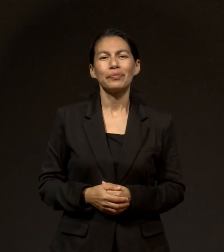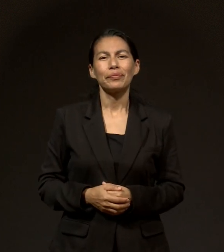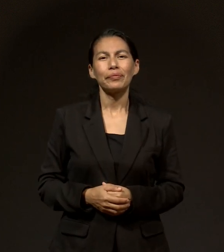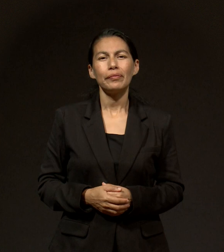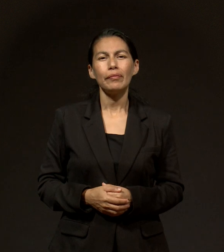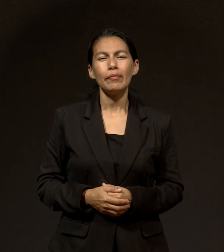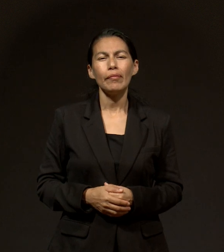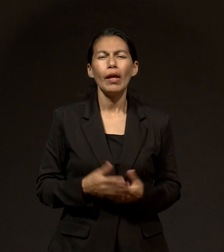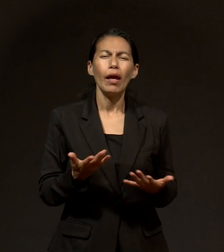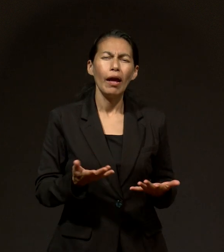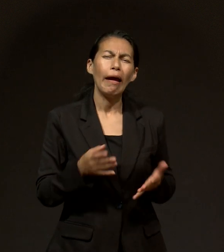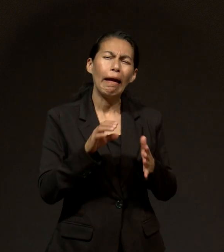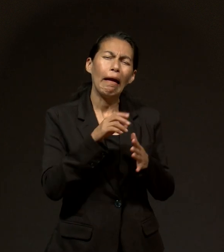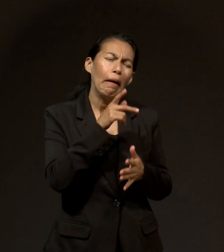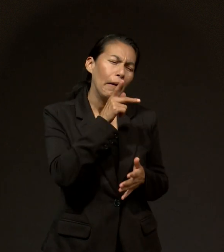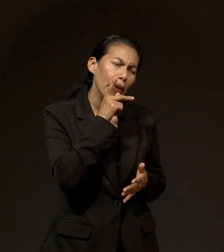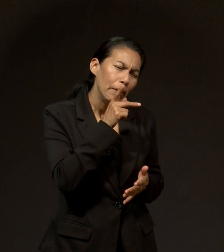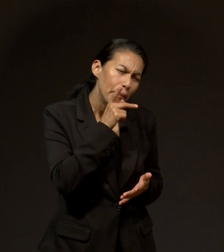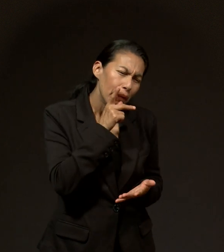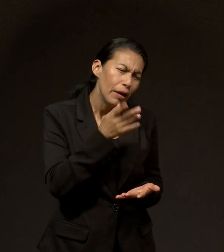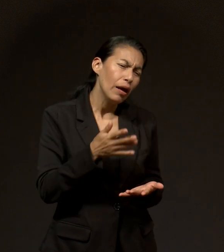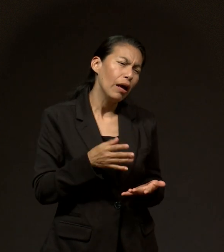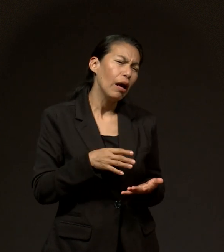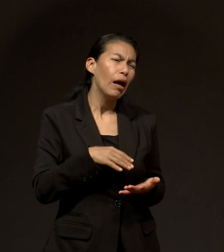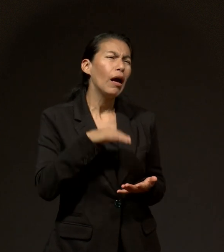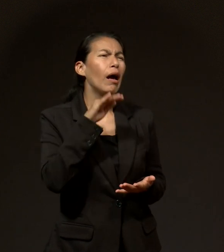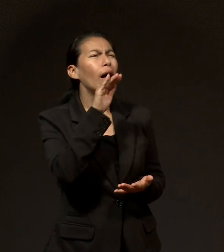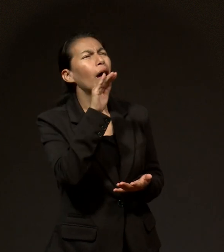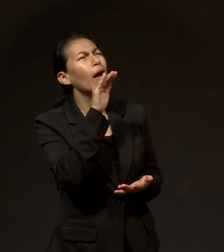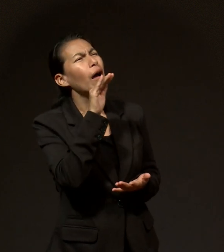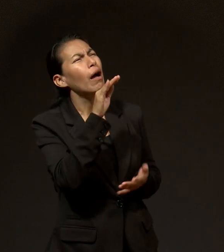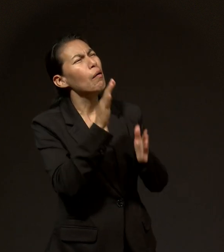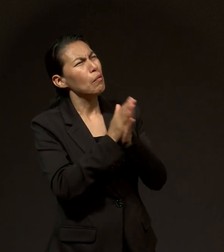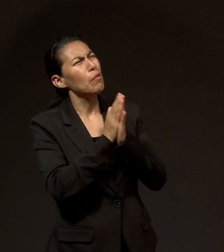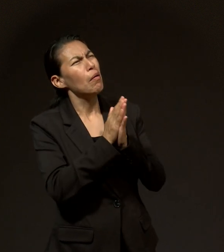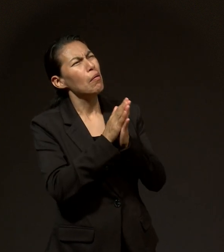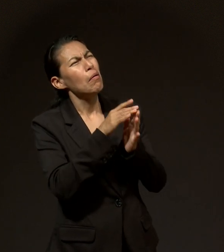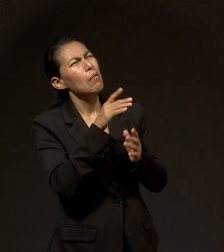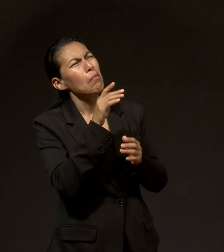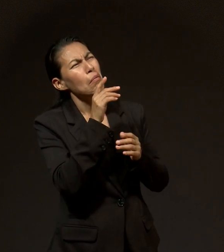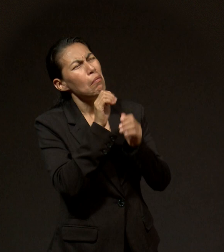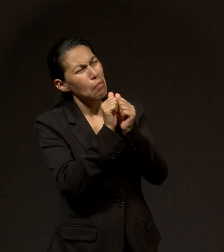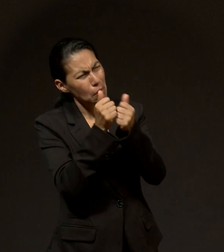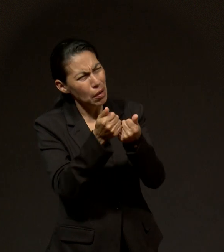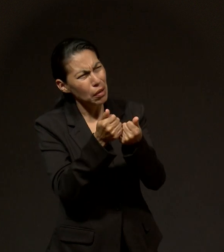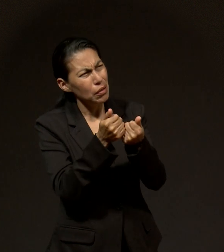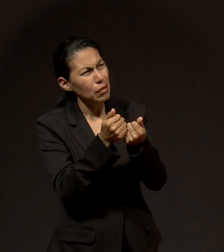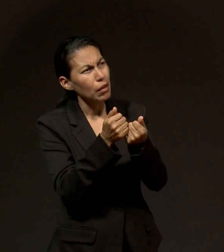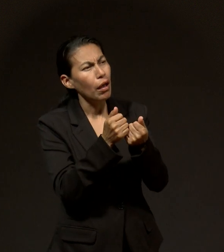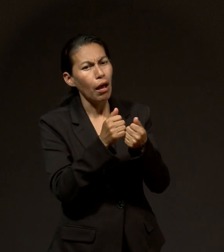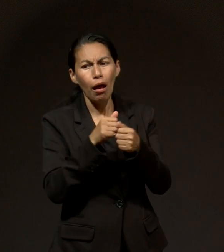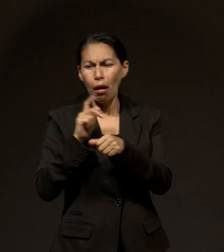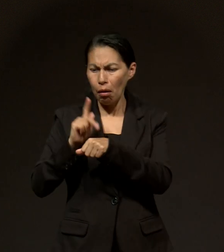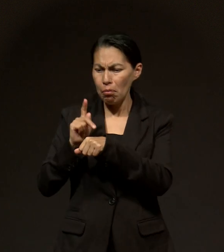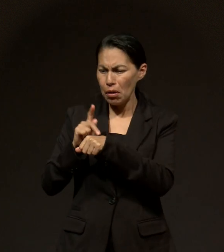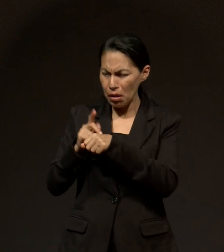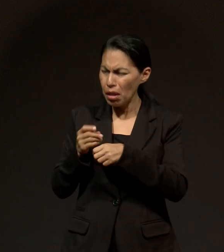de entre nosotros, si su hijo le pide un pan, pues le dará una piedra, ninguno.